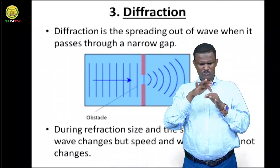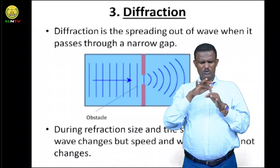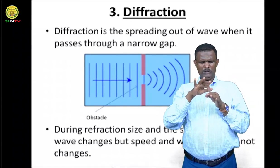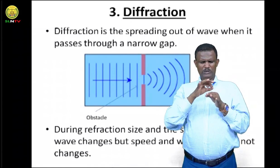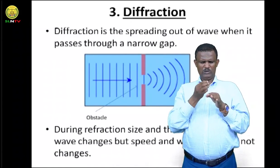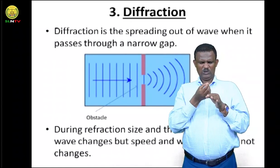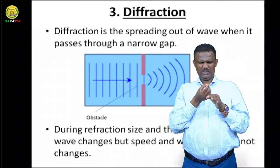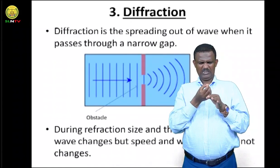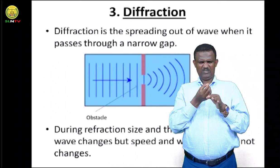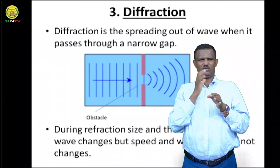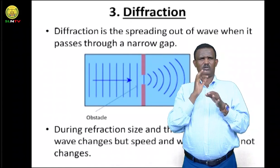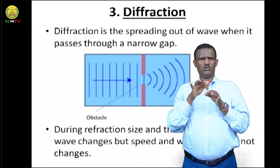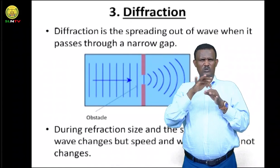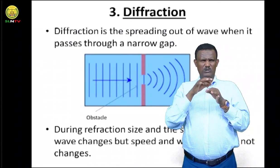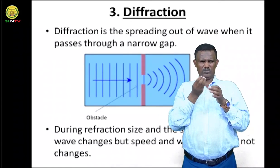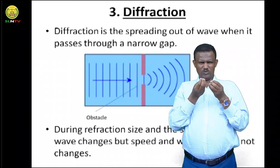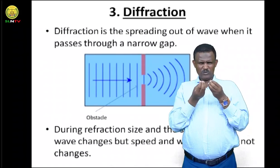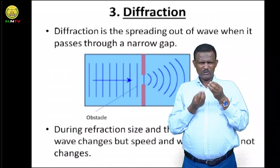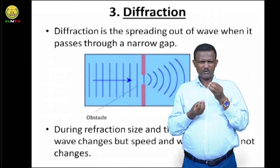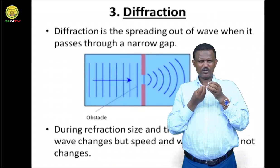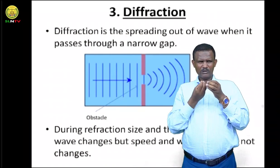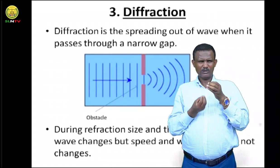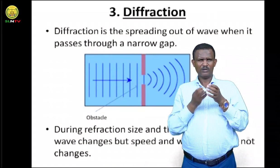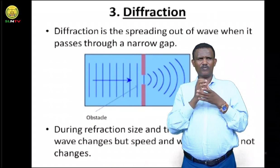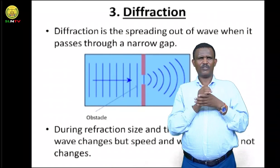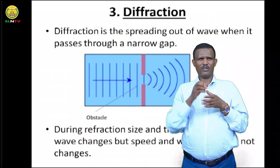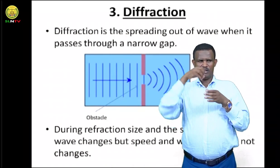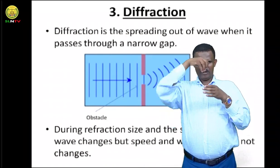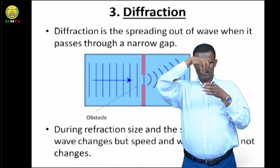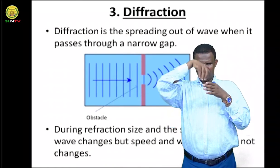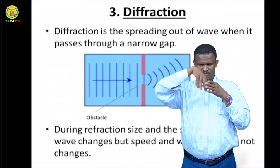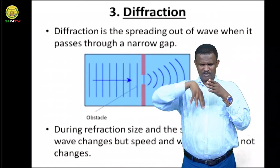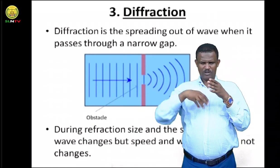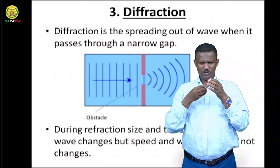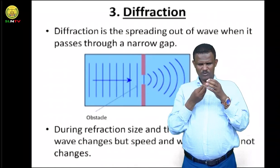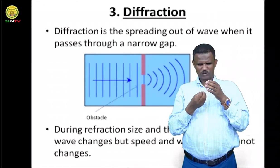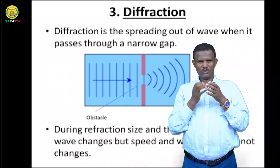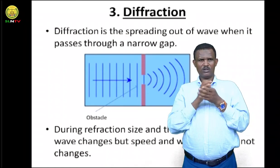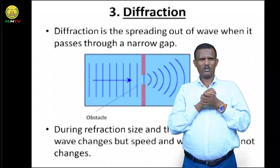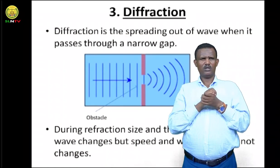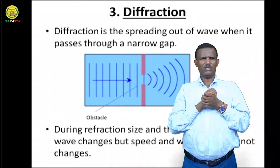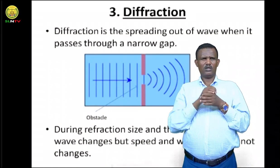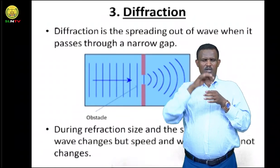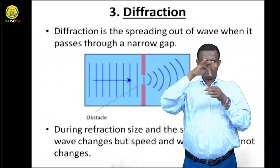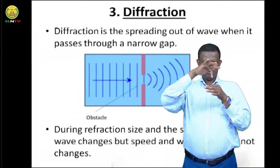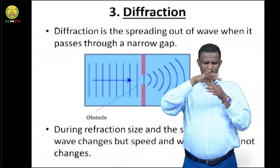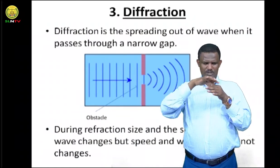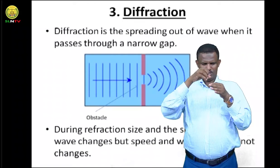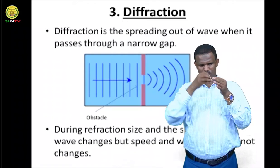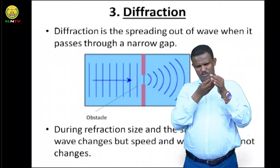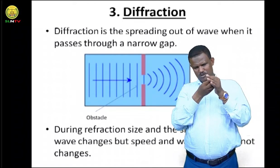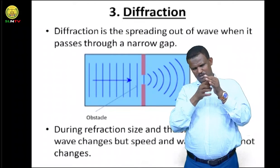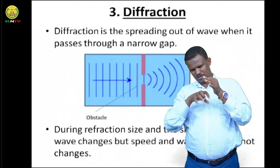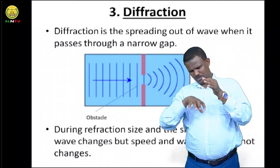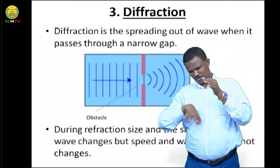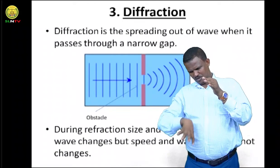arkaysaa daloolkaasi inuu aada u yaryahay macnaheedu waxay tahay iftiinkii guriga soo gaadhay halkaa daloolo markuu soo dhaafay waxaa ku dhacday inuu